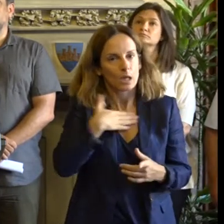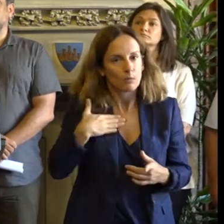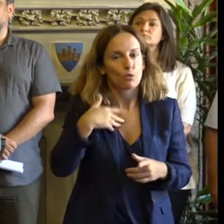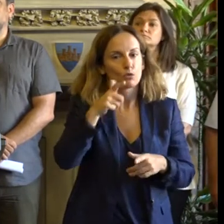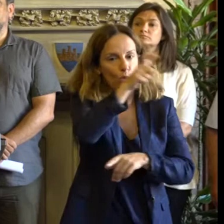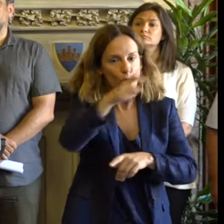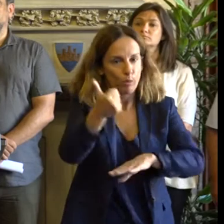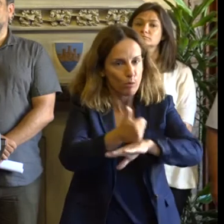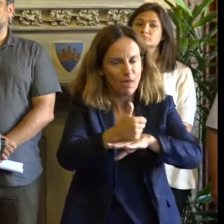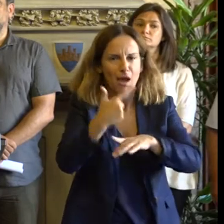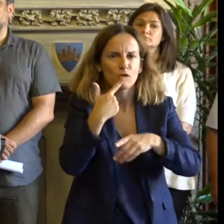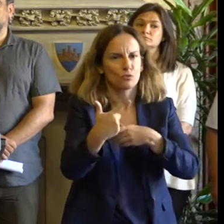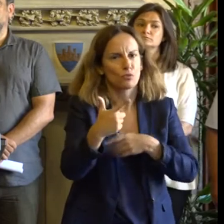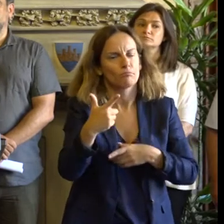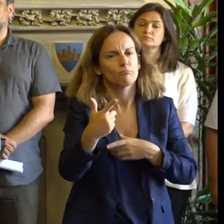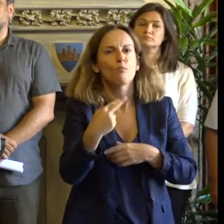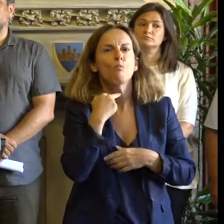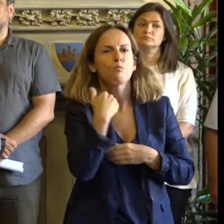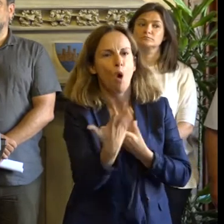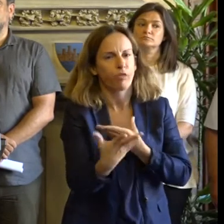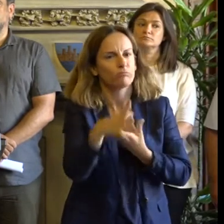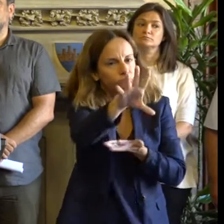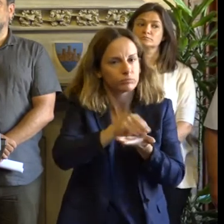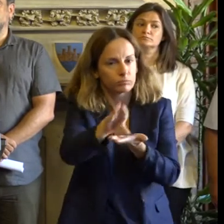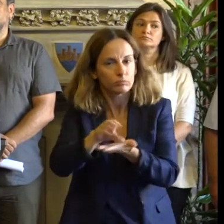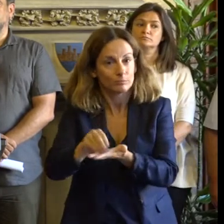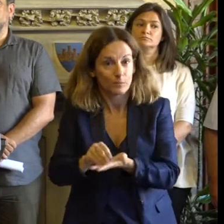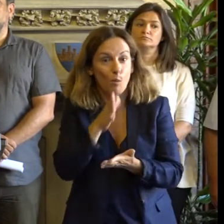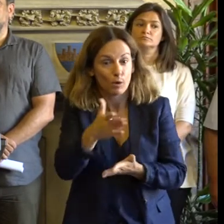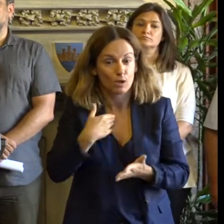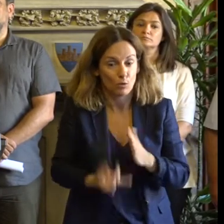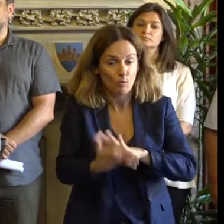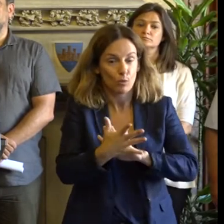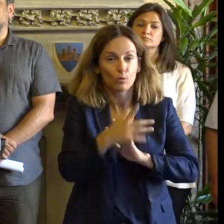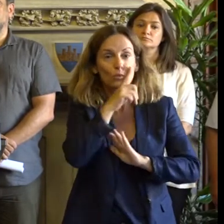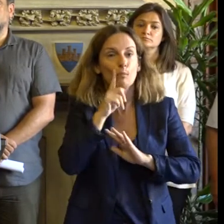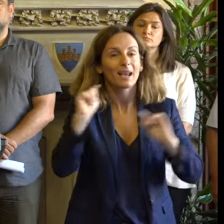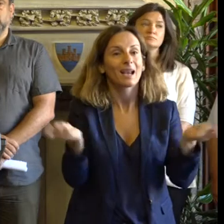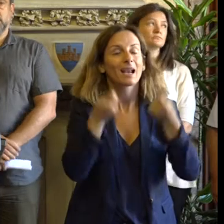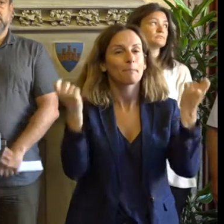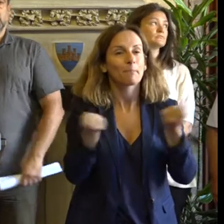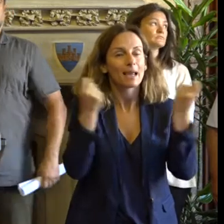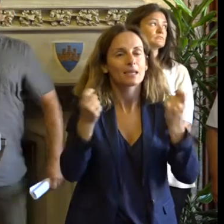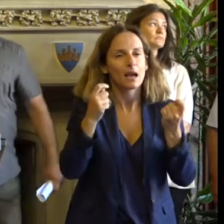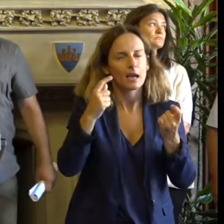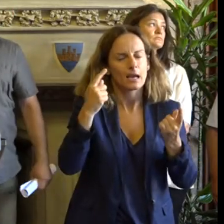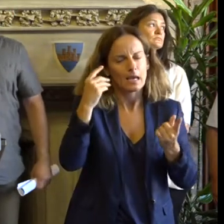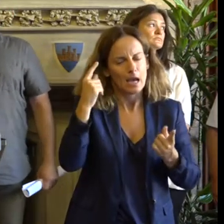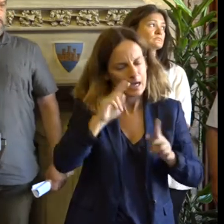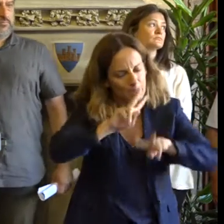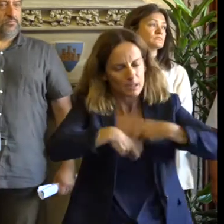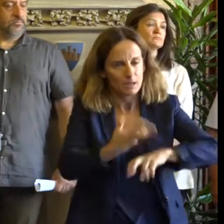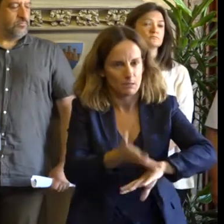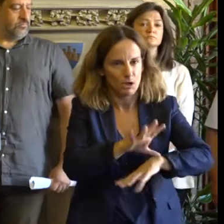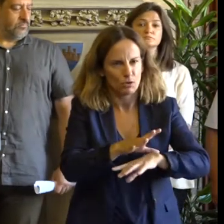lloc en tots els ajuntaments de Mallorca, és a dir, en gairebé 8 mesos s'havien visitat tots els ajuntaments de Mallorca.